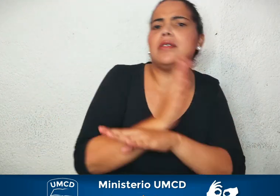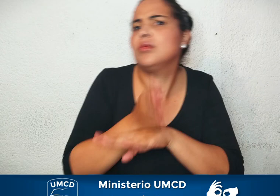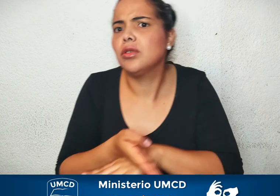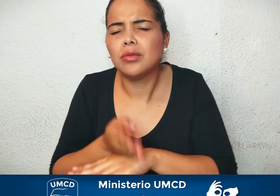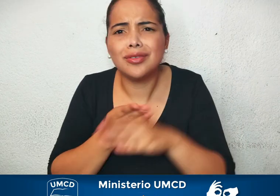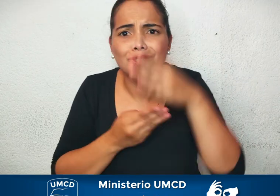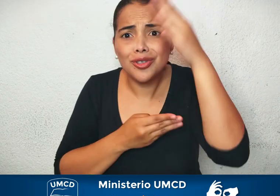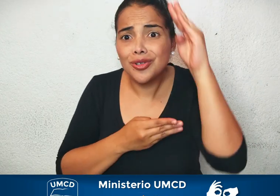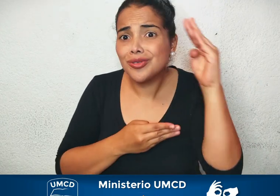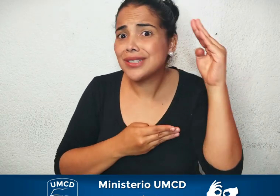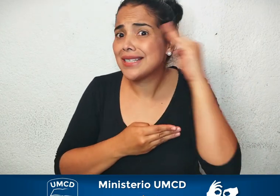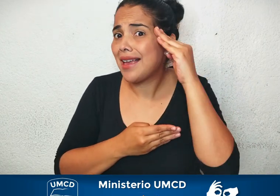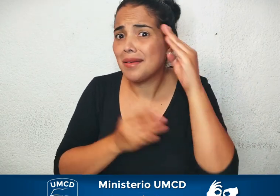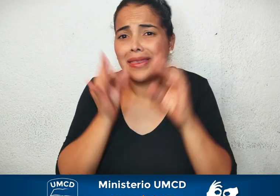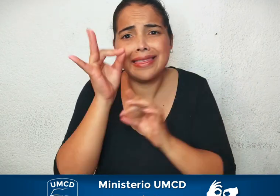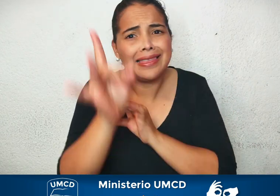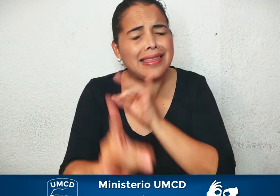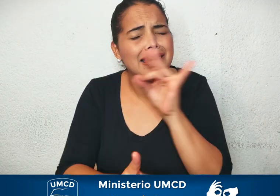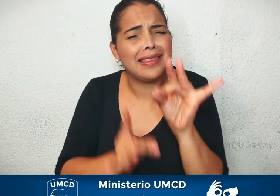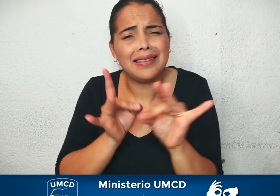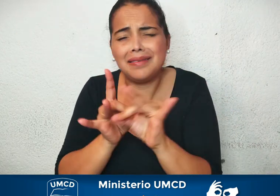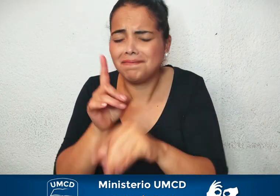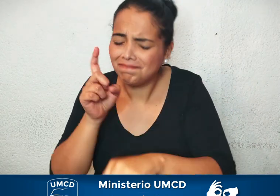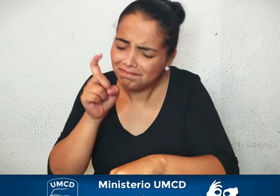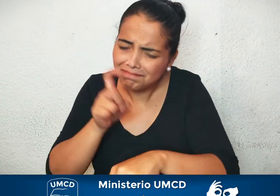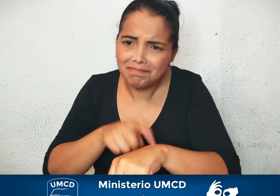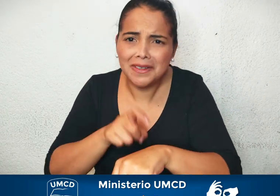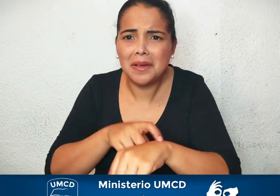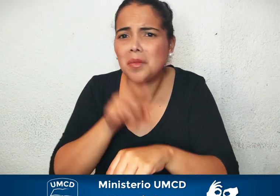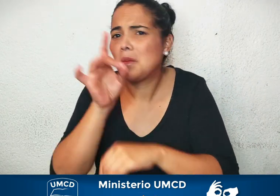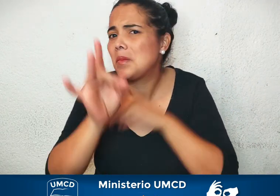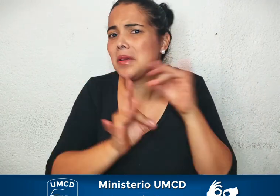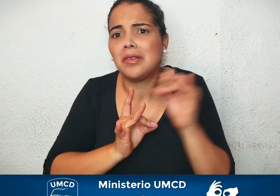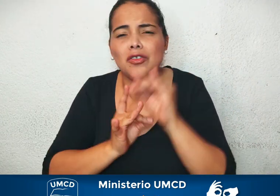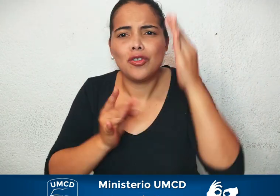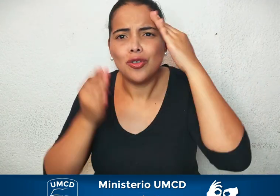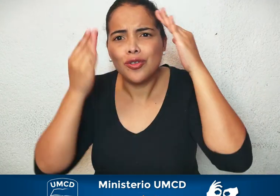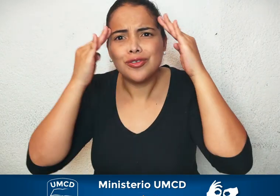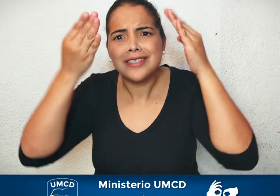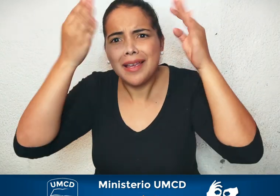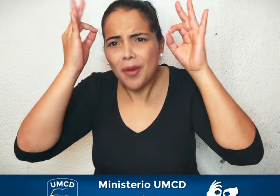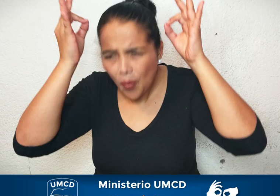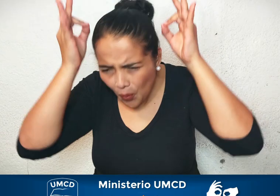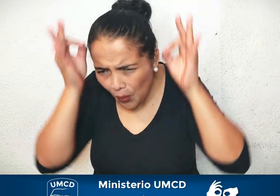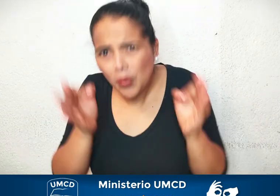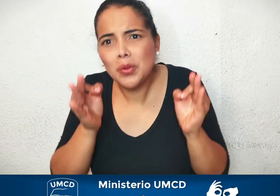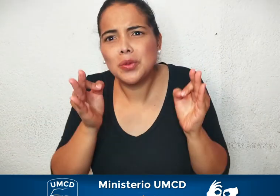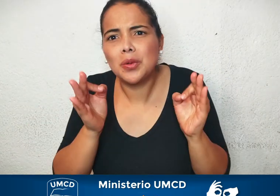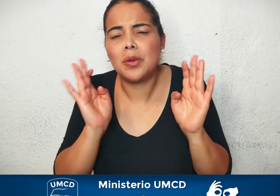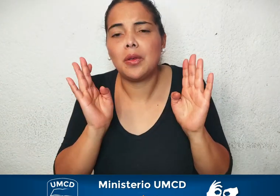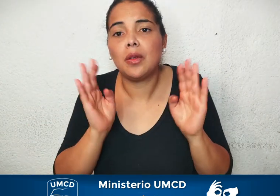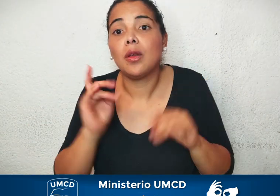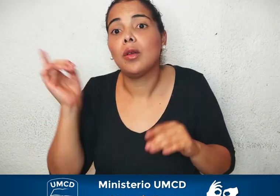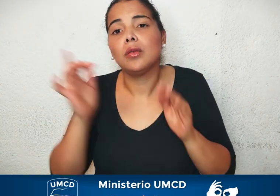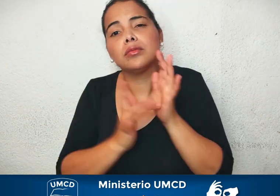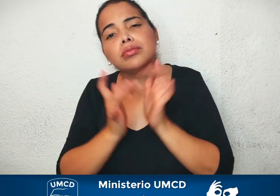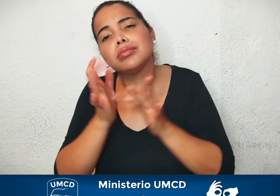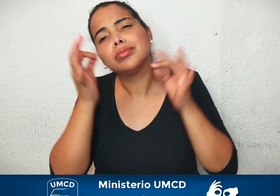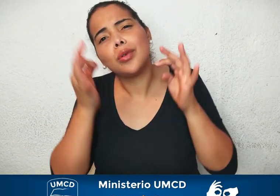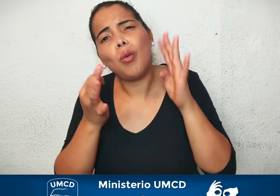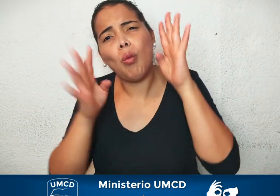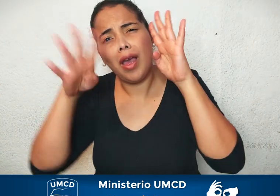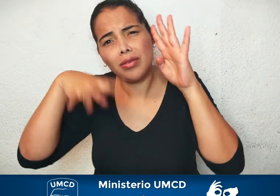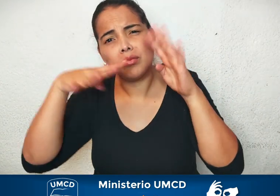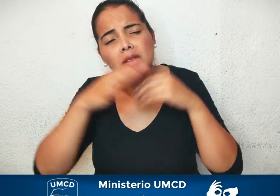no fue después. La palabra suceder quiere decir acontecer o llegar a ser. Nehemías había